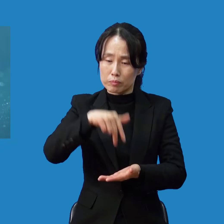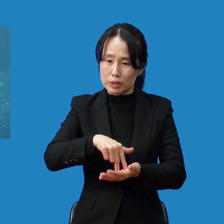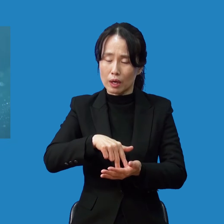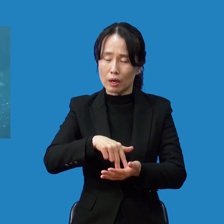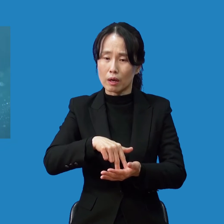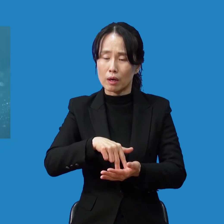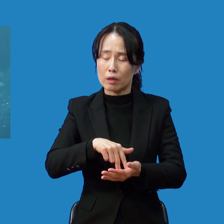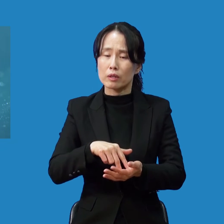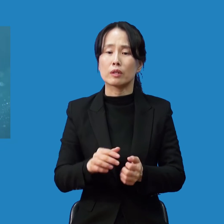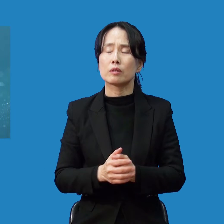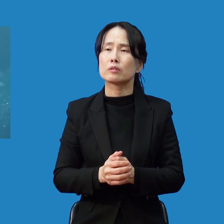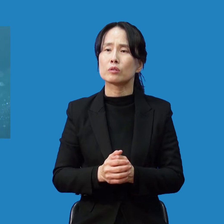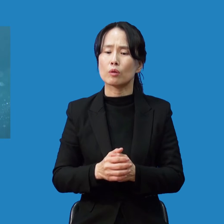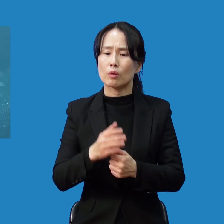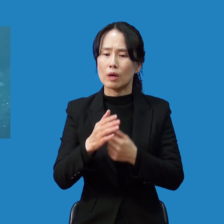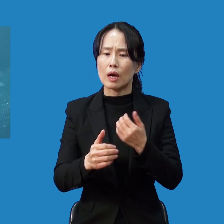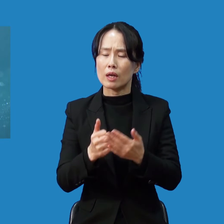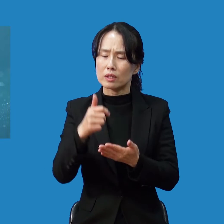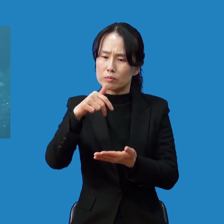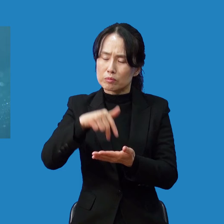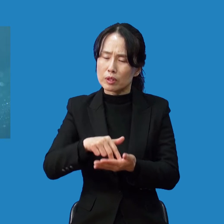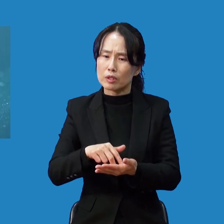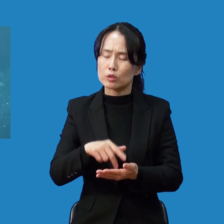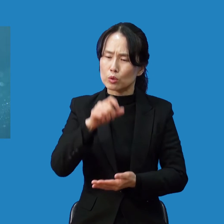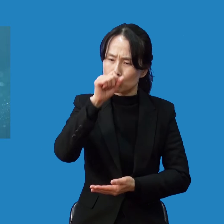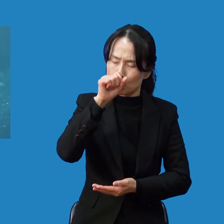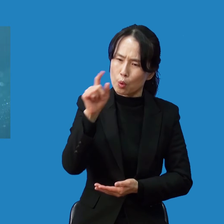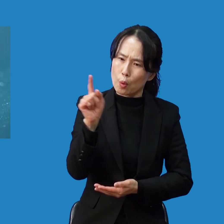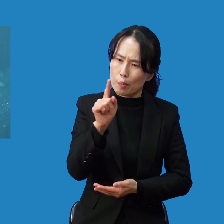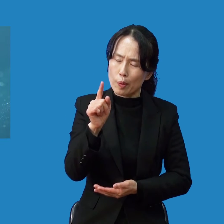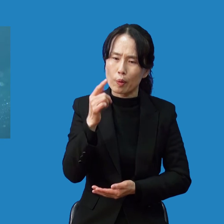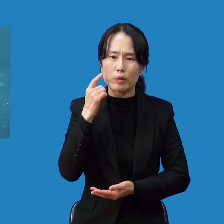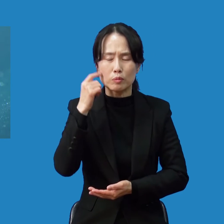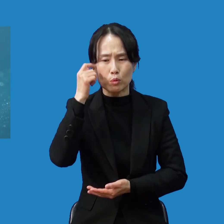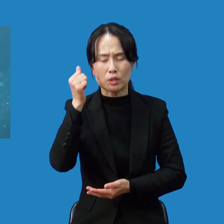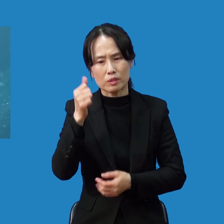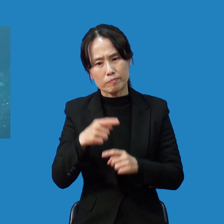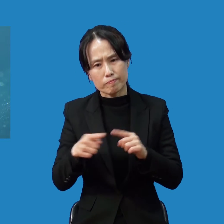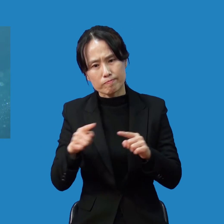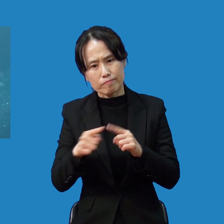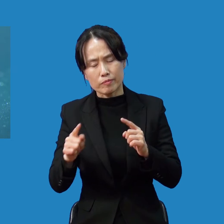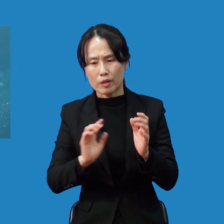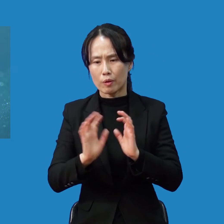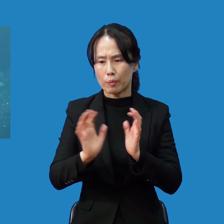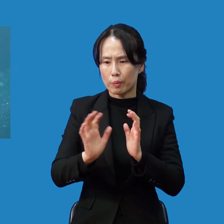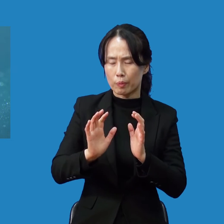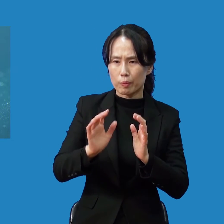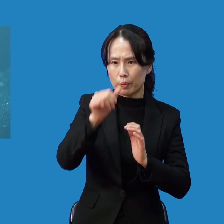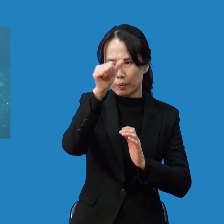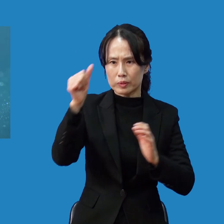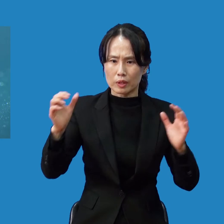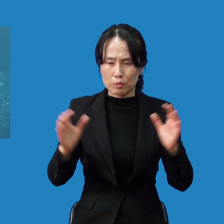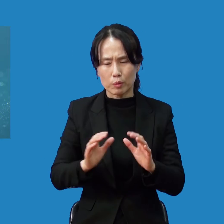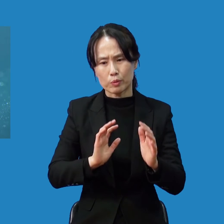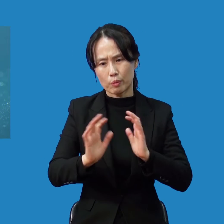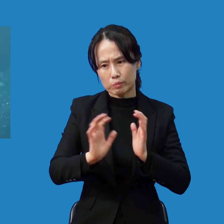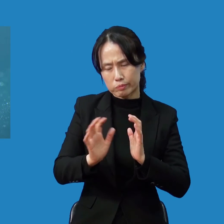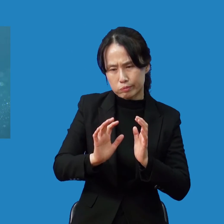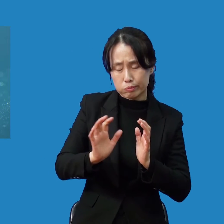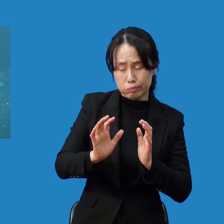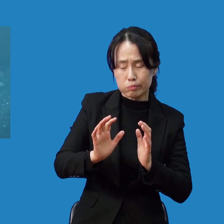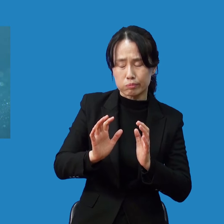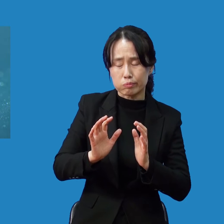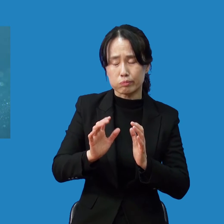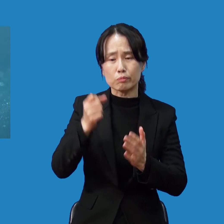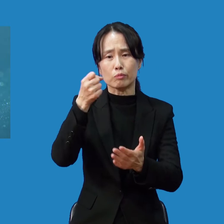것이 좋을런지 그렇게 잘 생각하고 목회자가 판단하고 또 당회에서 의논하고 해서 할 수도 있고 안 할 수도